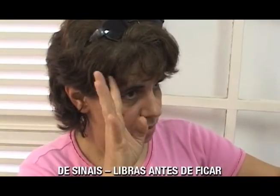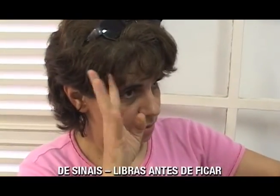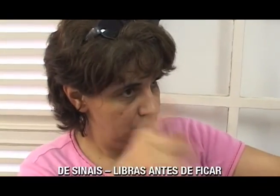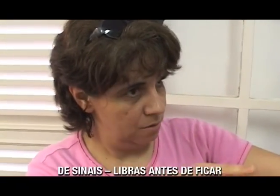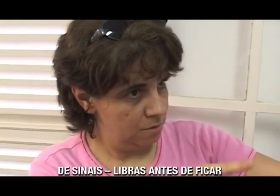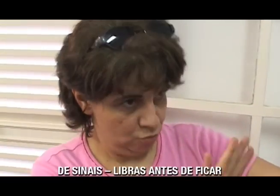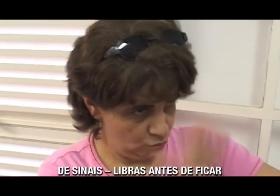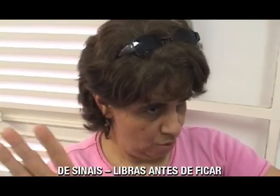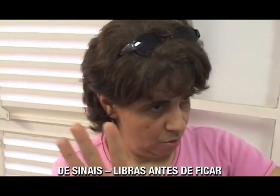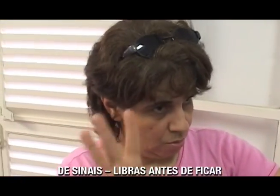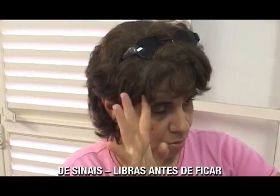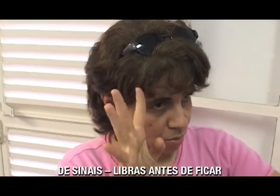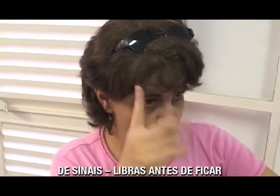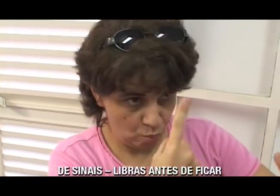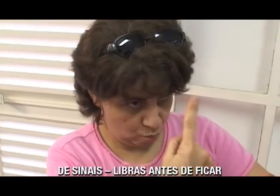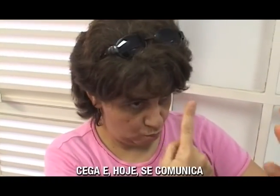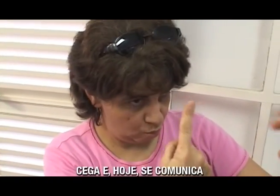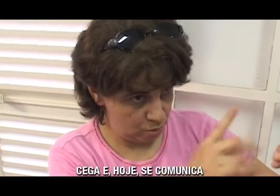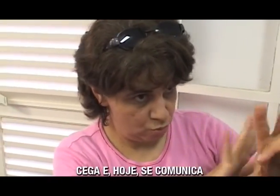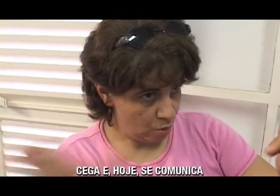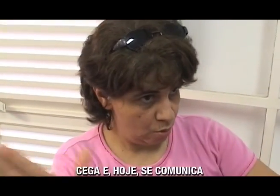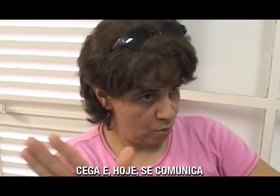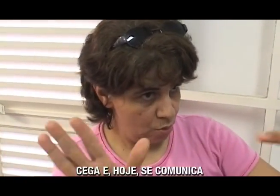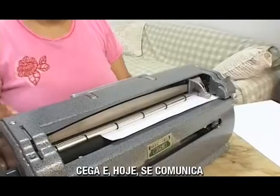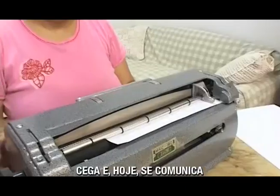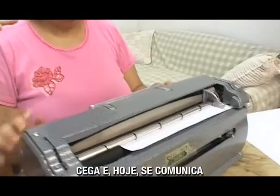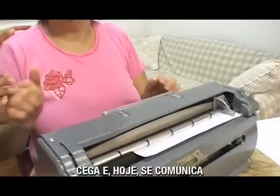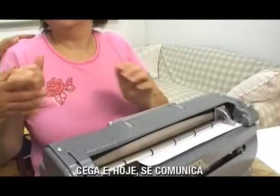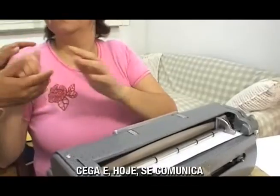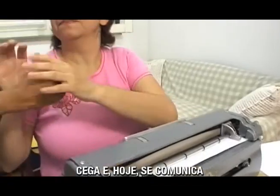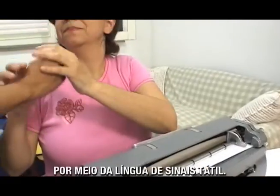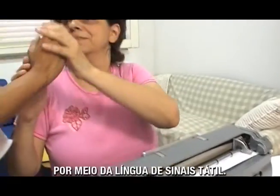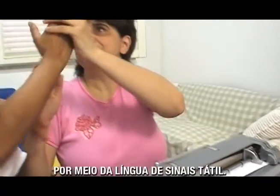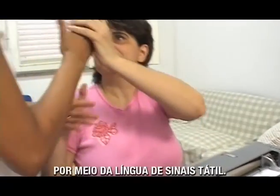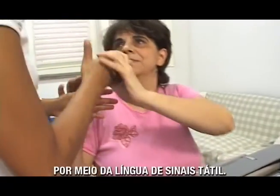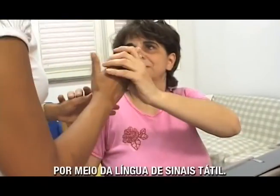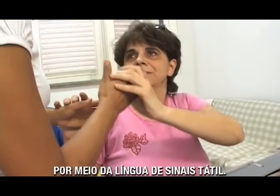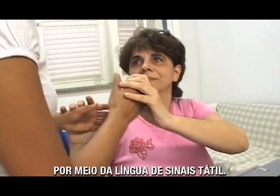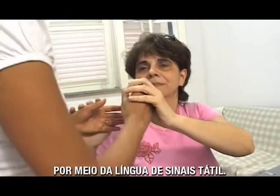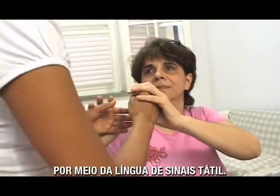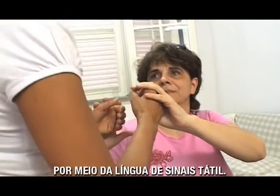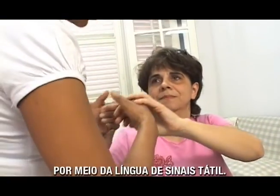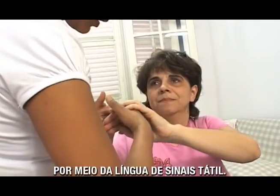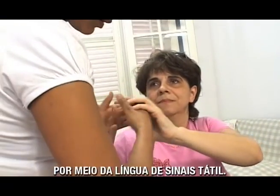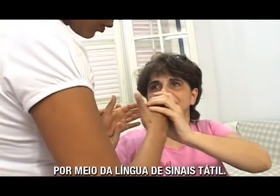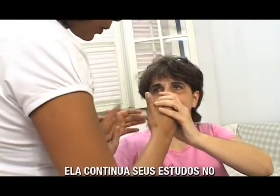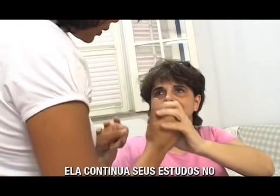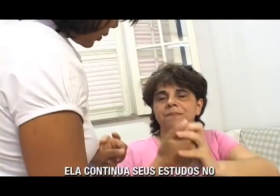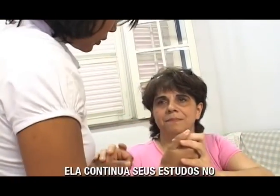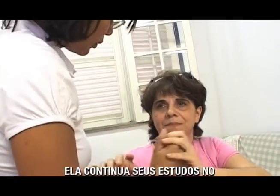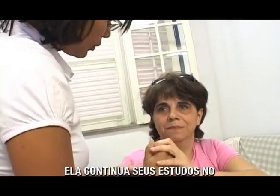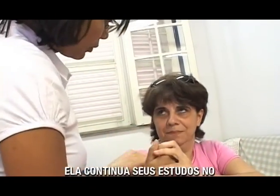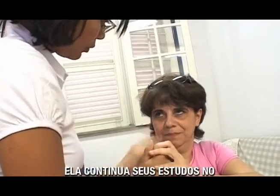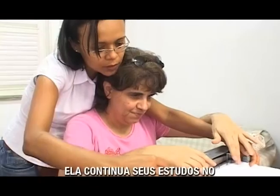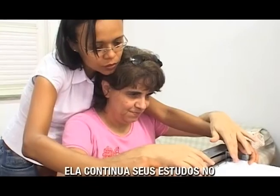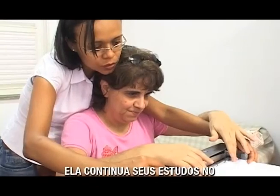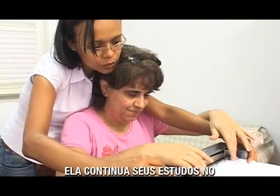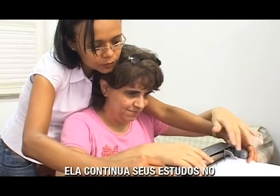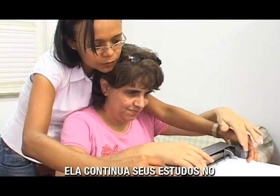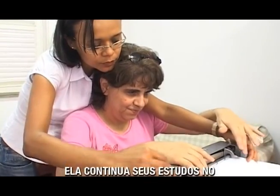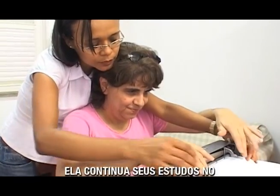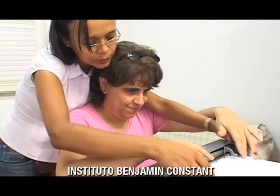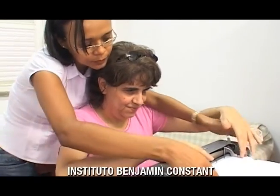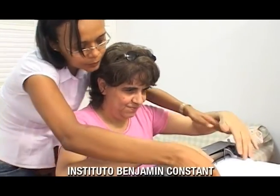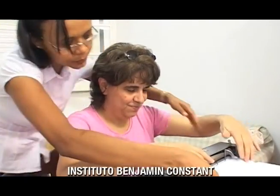brasileira de sinais, Libras, antes de ficar cega. E hoje se comunica por meio da língua de sinais tátil. Ela continua